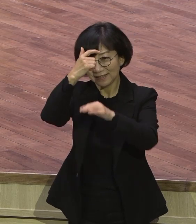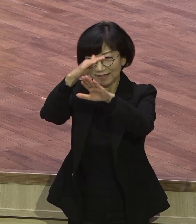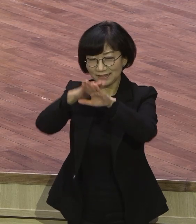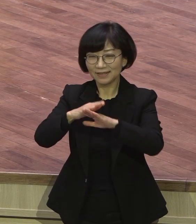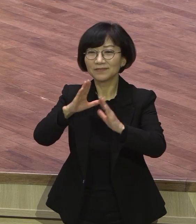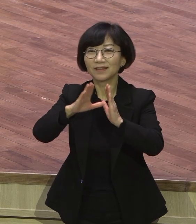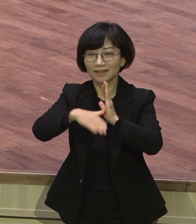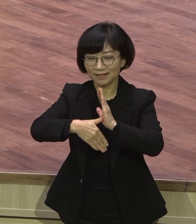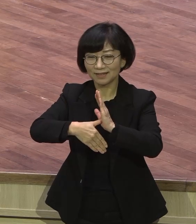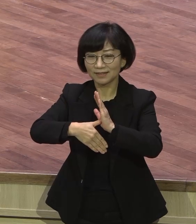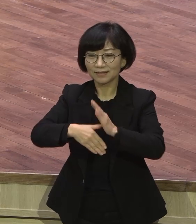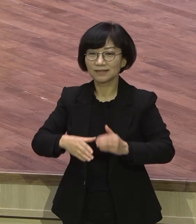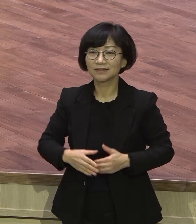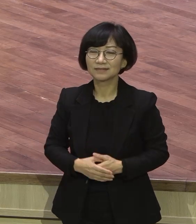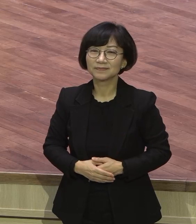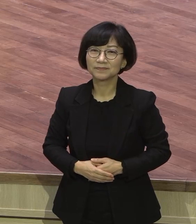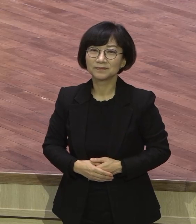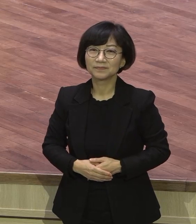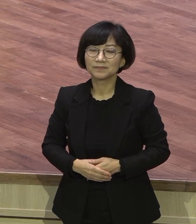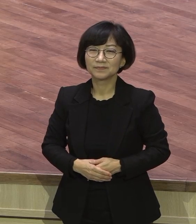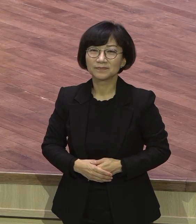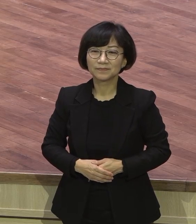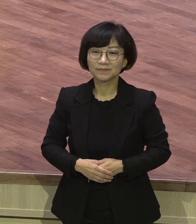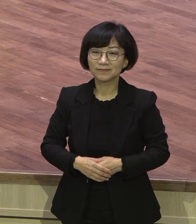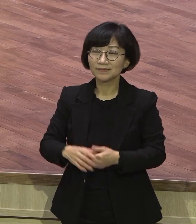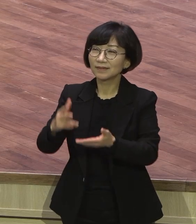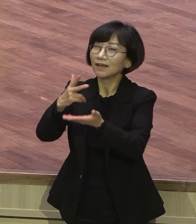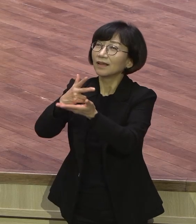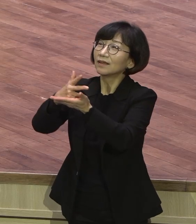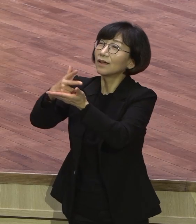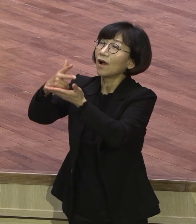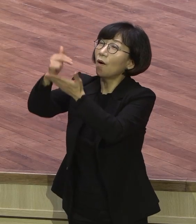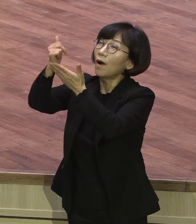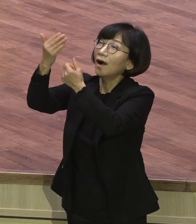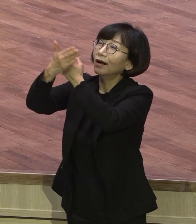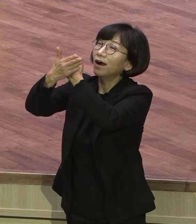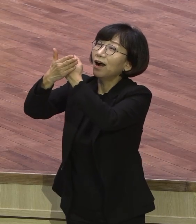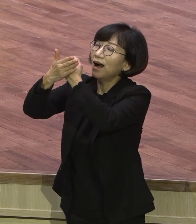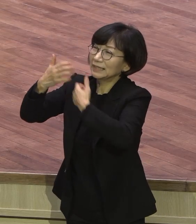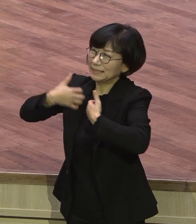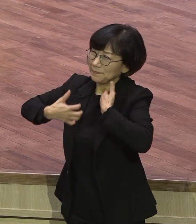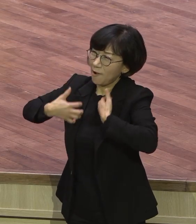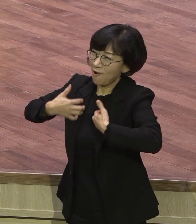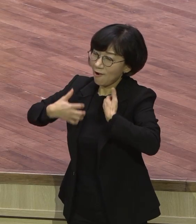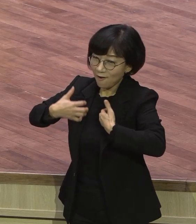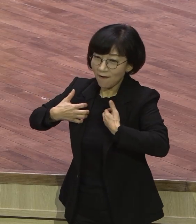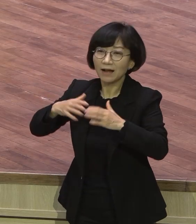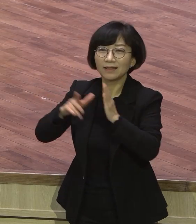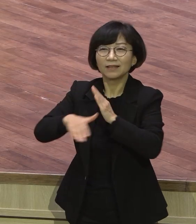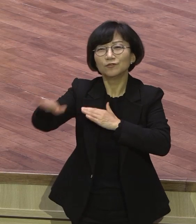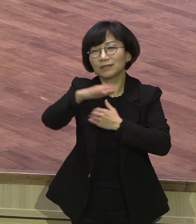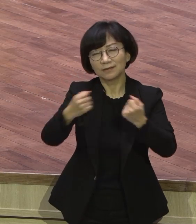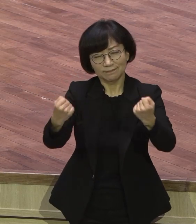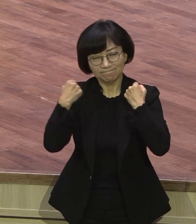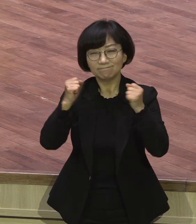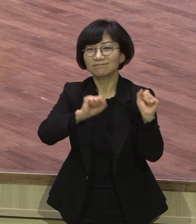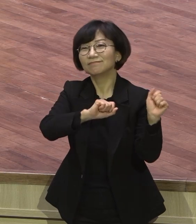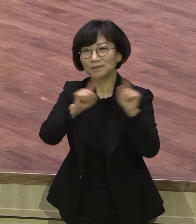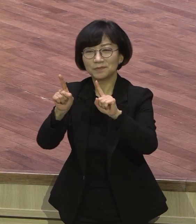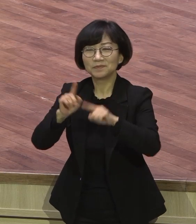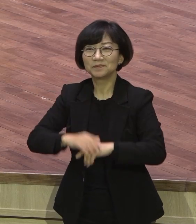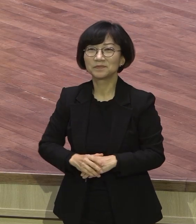그래서요 여호와로 인하여 기쁘하는 것이 너희의 힘이니라 예배를 드리면서